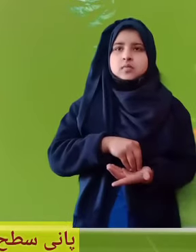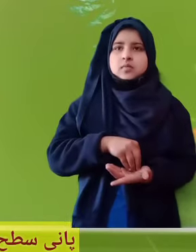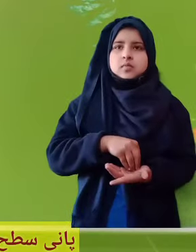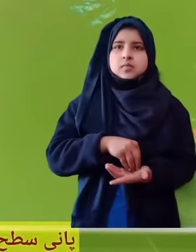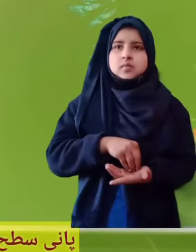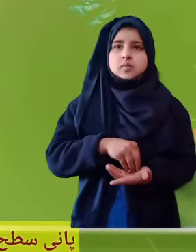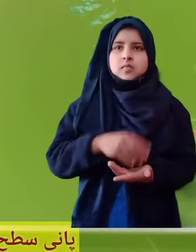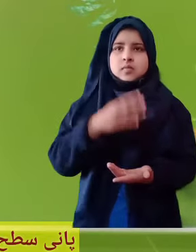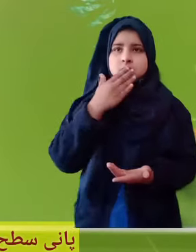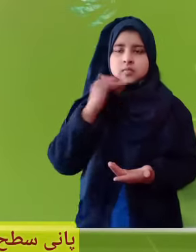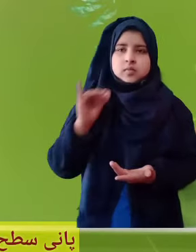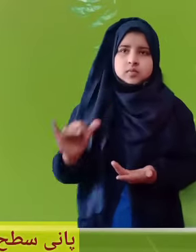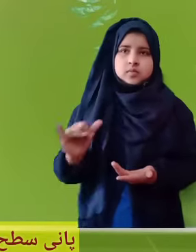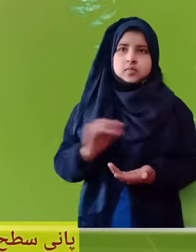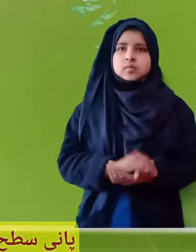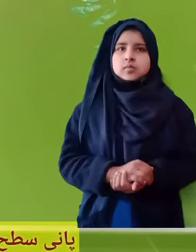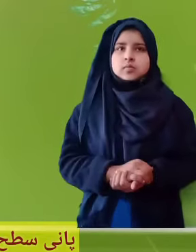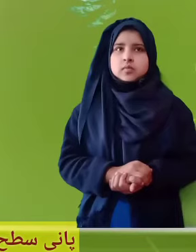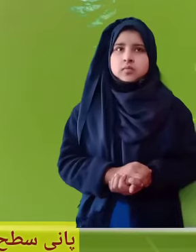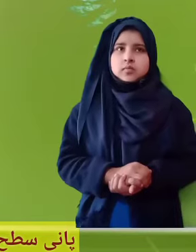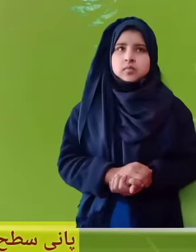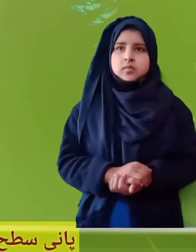पहुंच गया है।